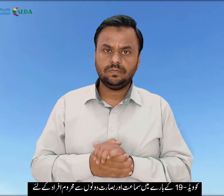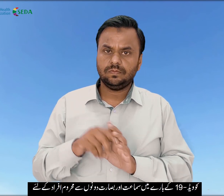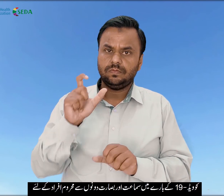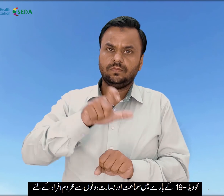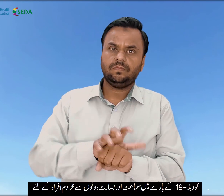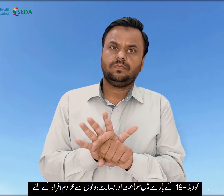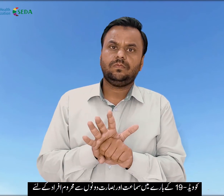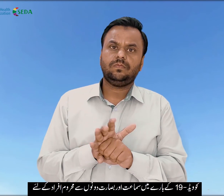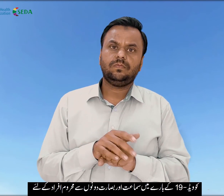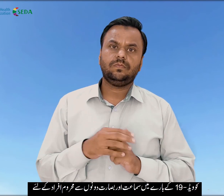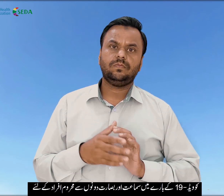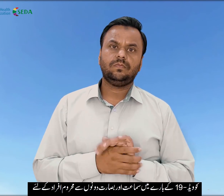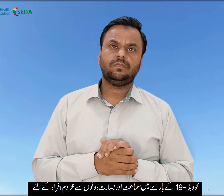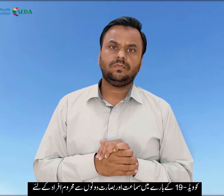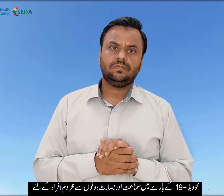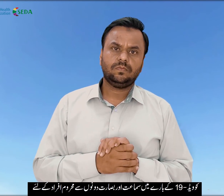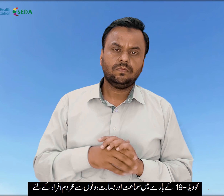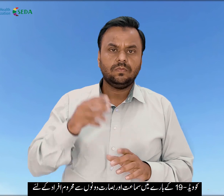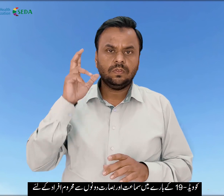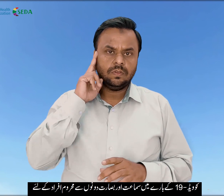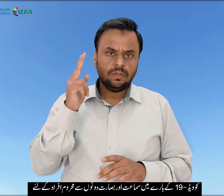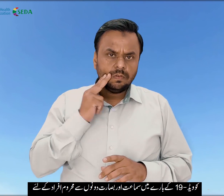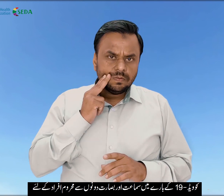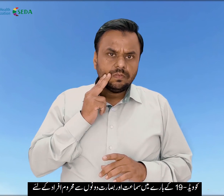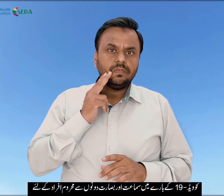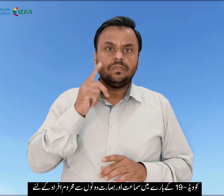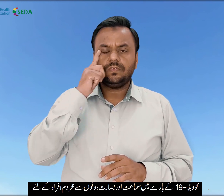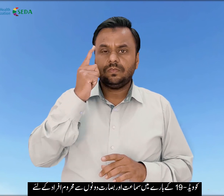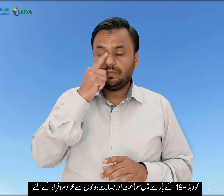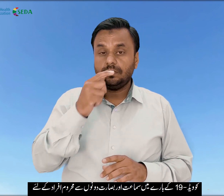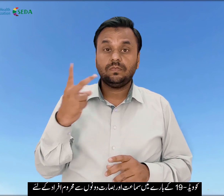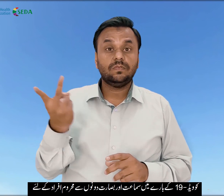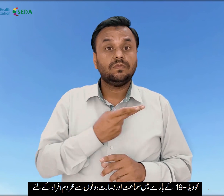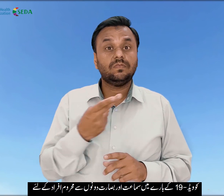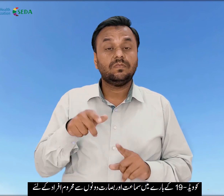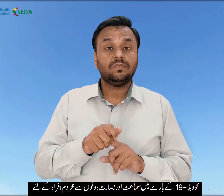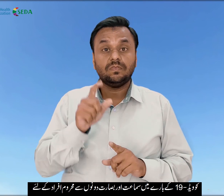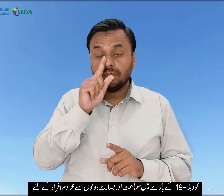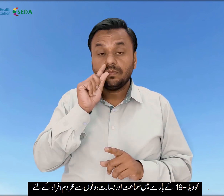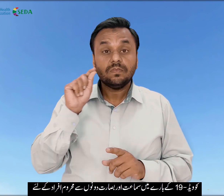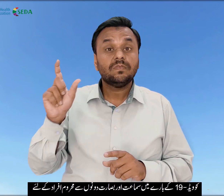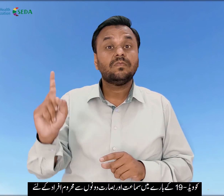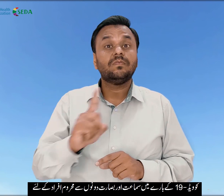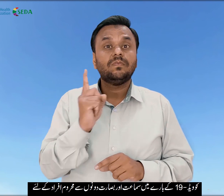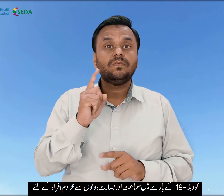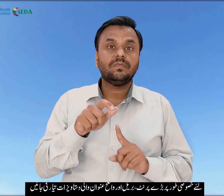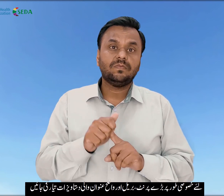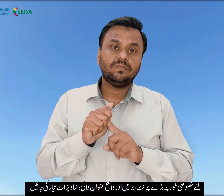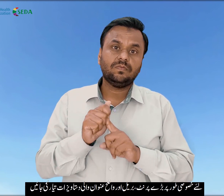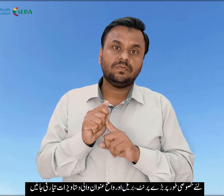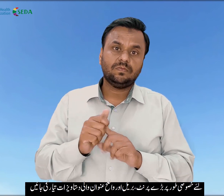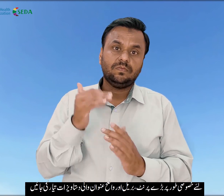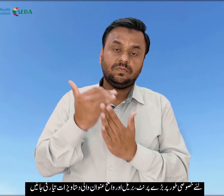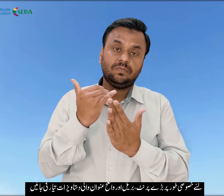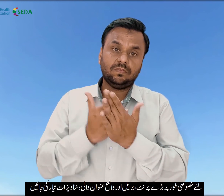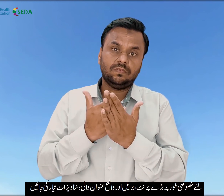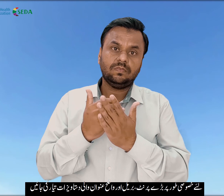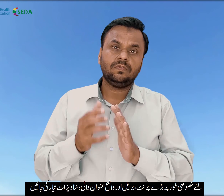کووڈ-19 کے بارے میں سماعت اور بصارت دونوں سے محروم افراد کے لیے خصوصی طور پر بڑے